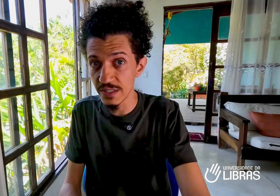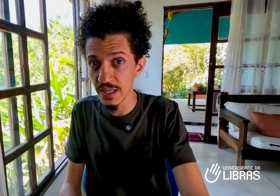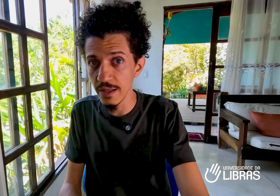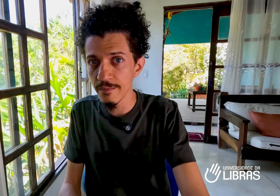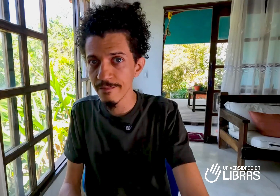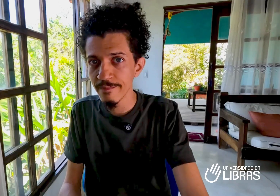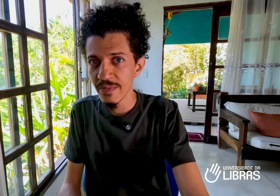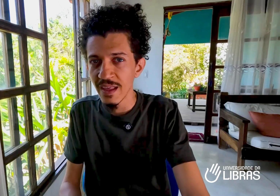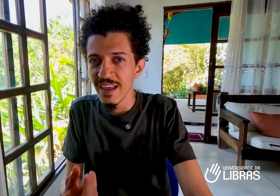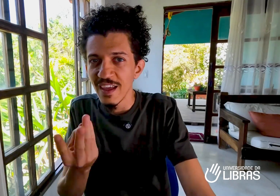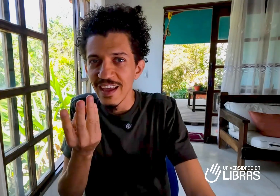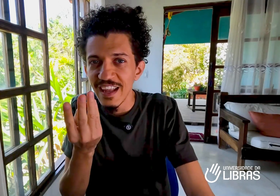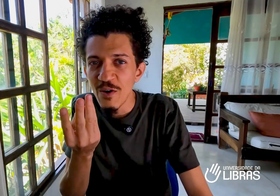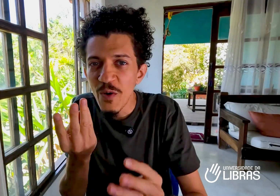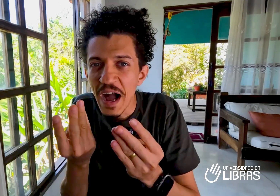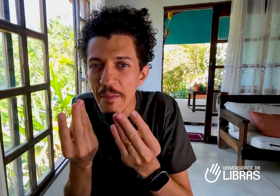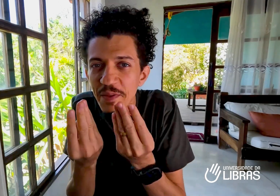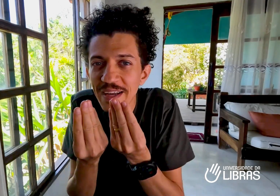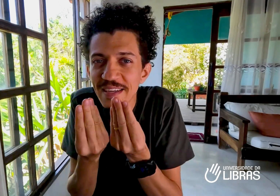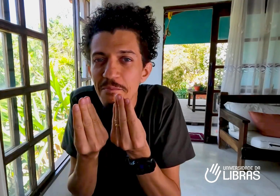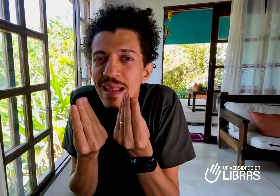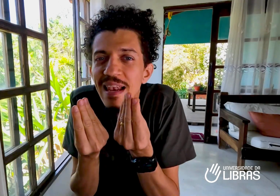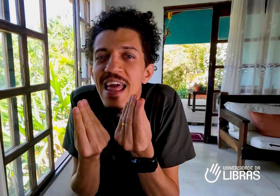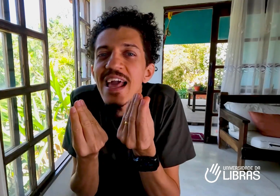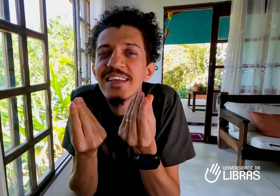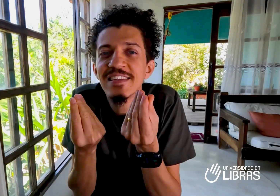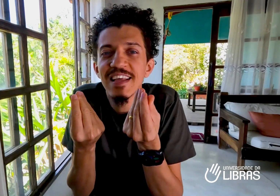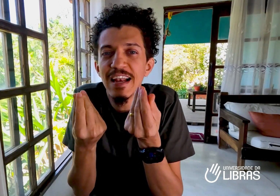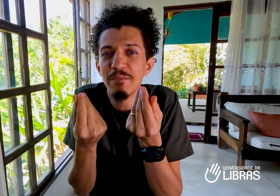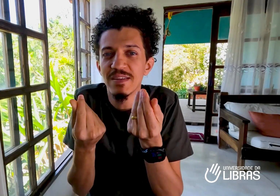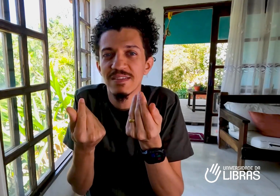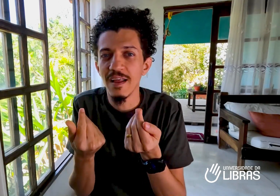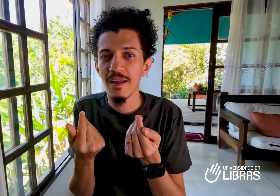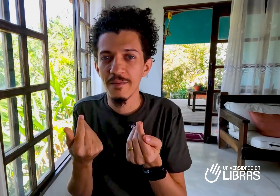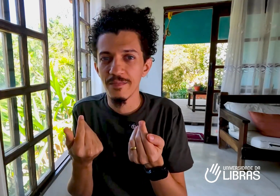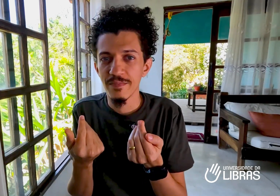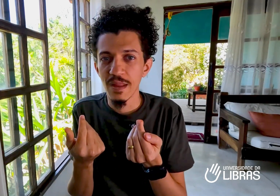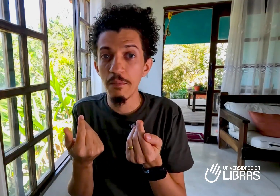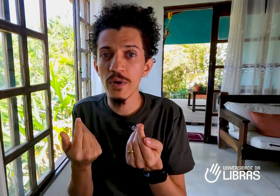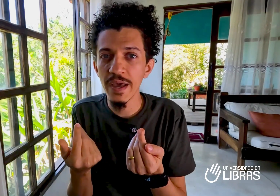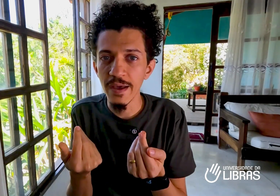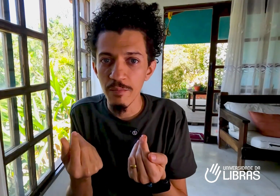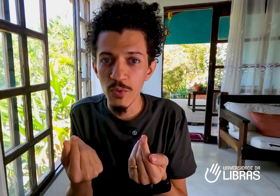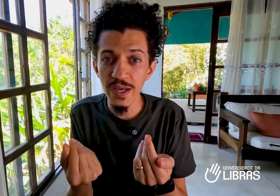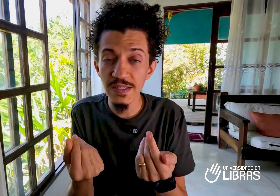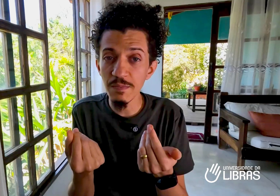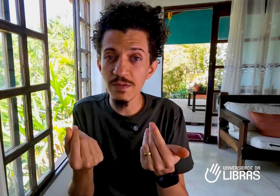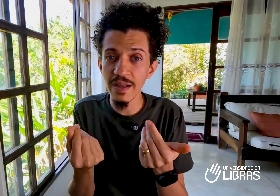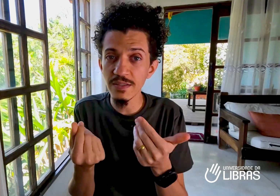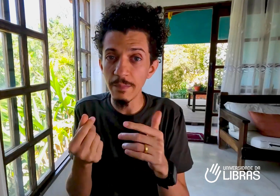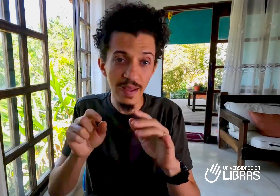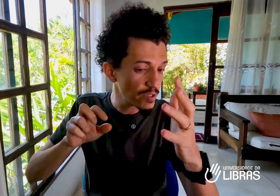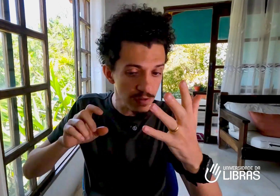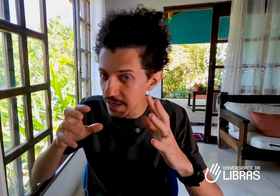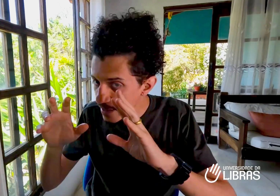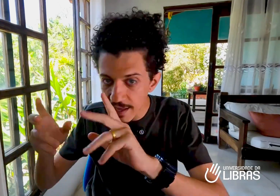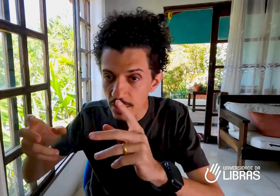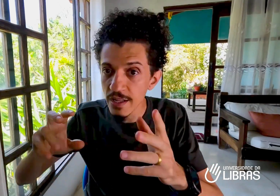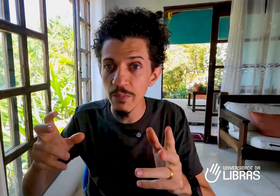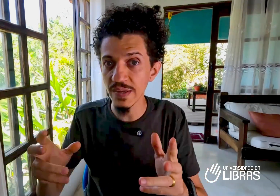assim e não captam essa beleza que a Libras tem. Por quê? Porque simplesmente está perdido ali ainda olhando para as